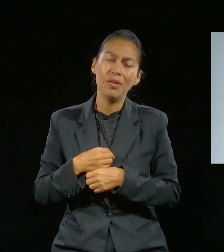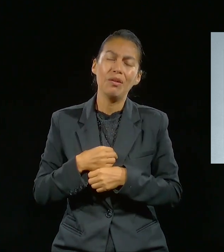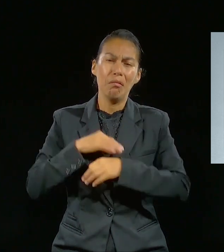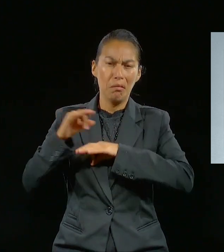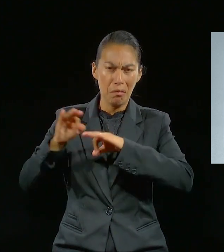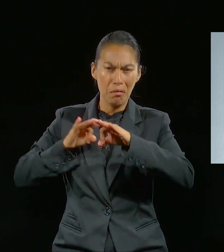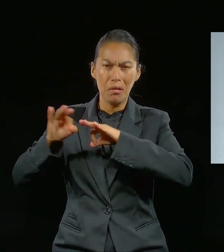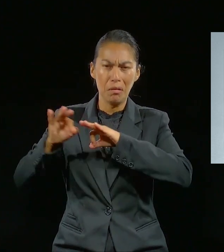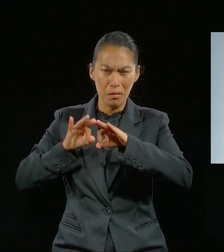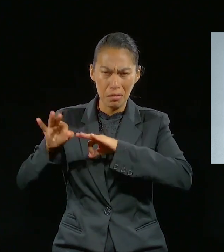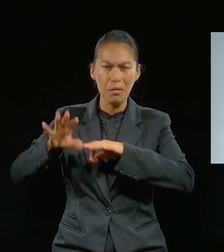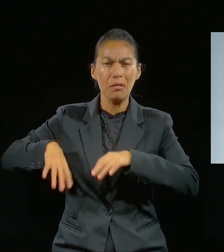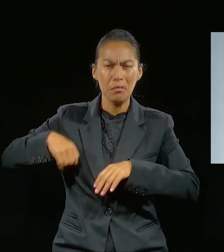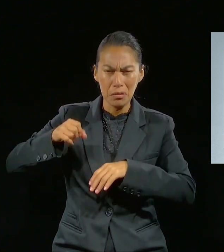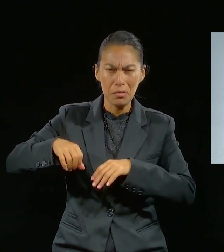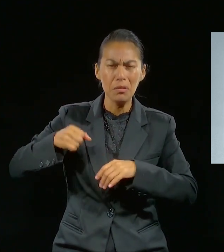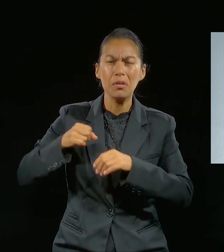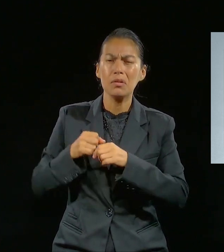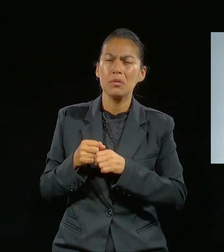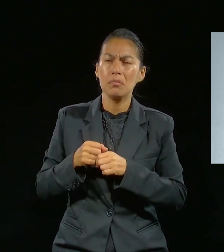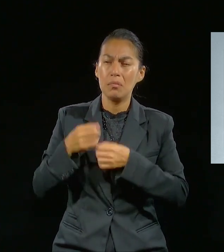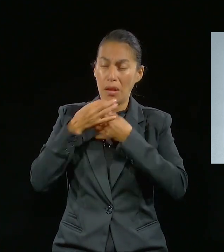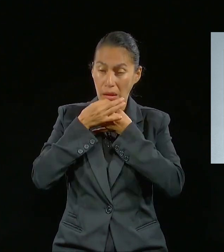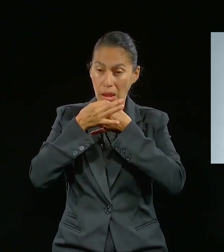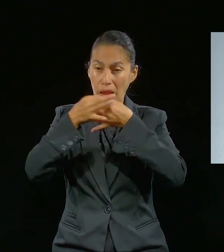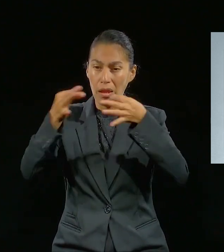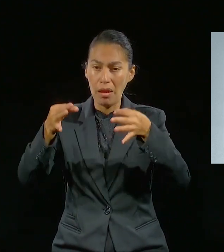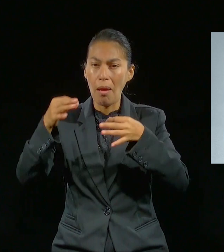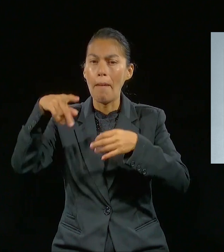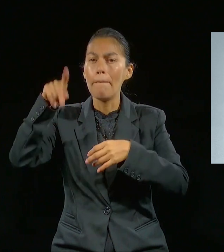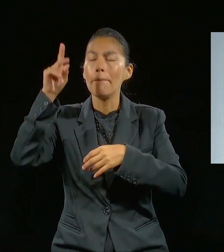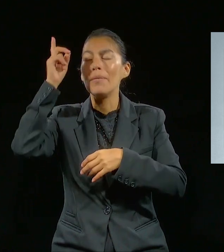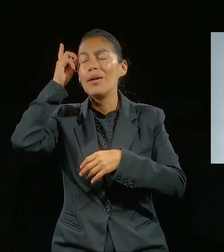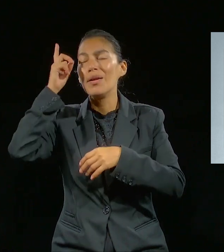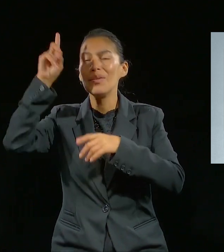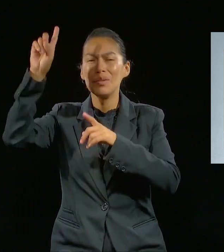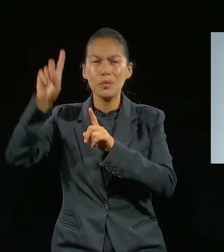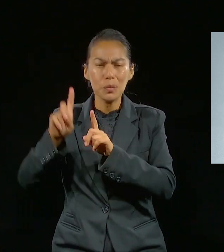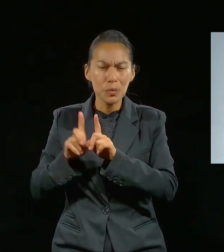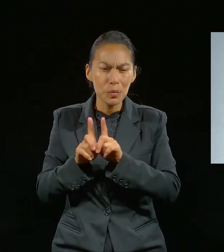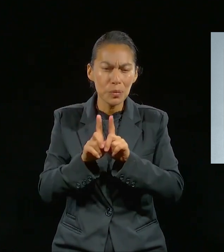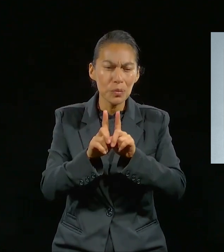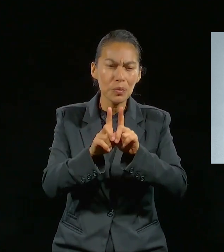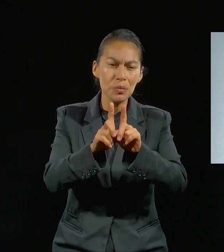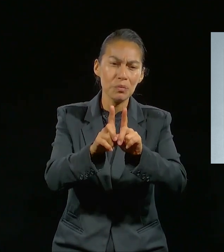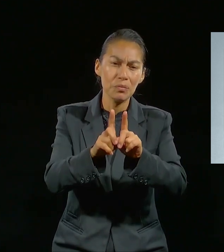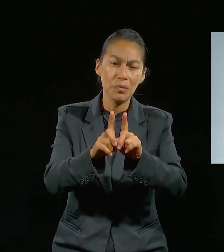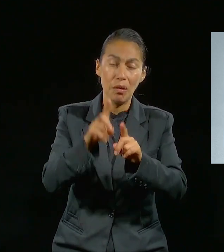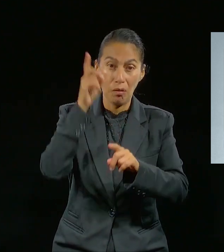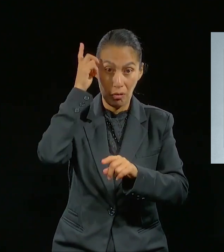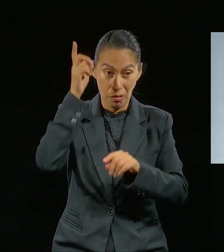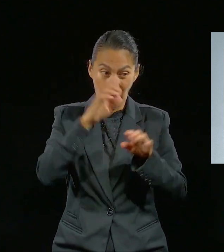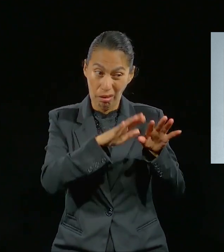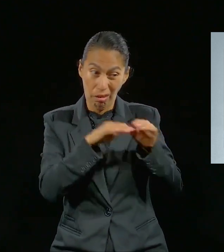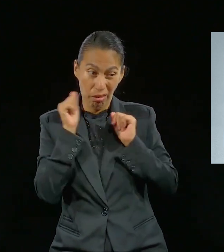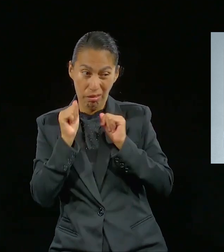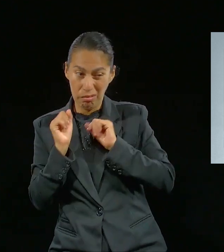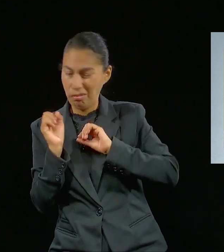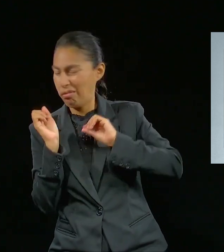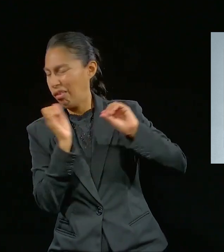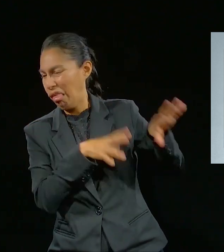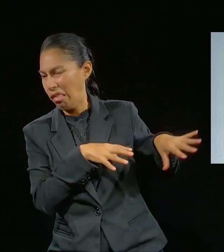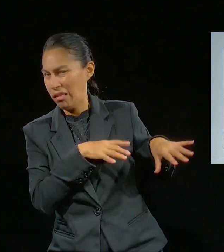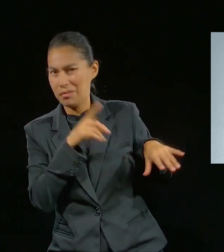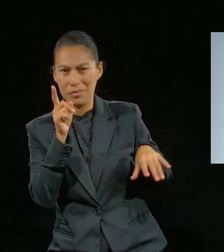que servir al Señor, pero Dios se queda con usted. No Amén. la deja ni la desampara. Él